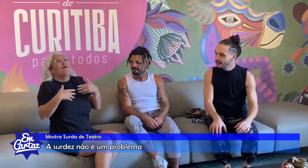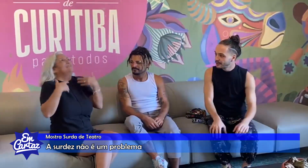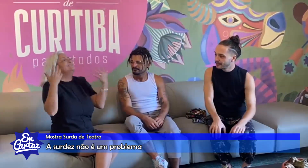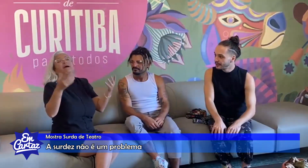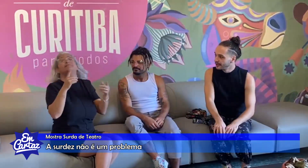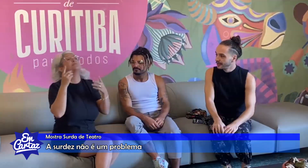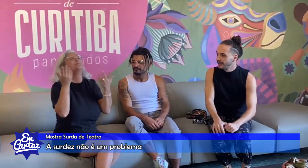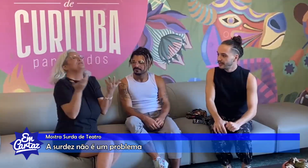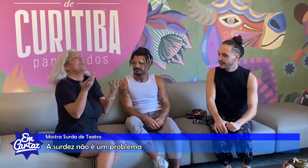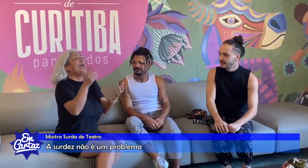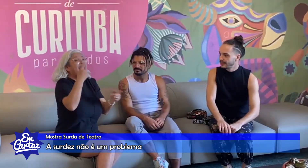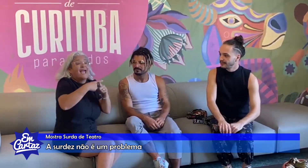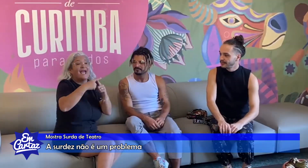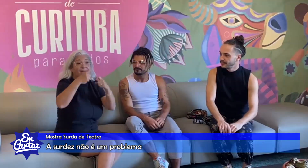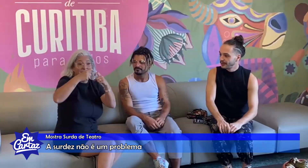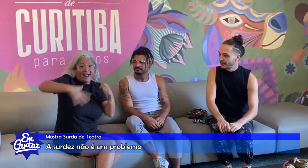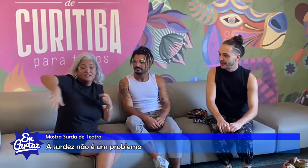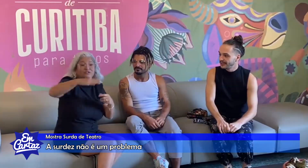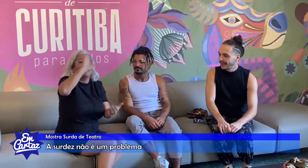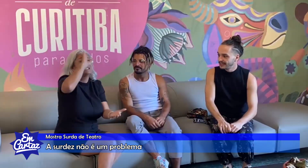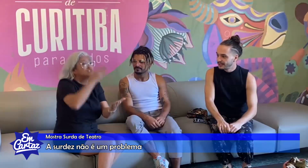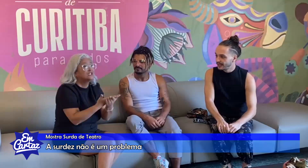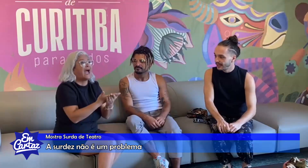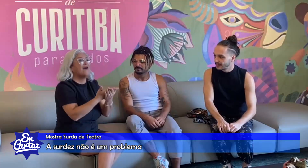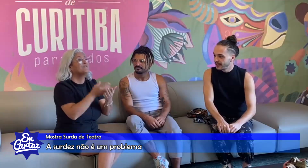médico, de uma normalidade, né?